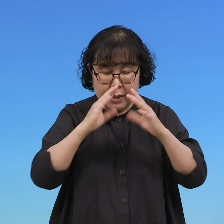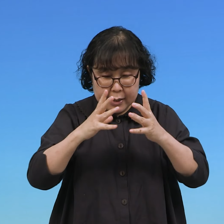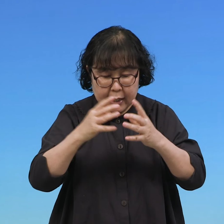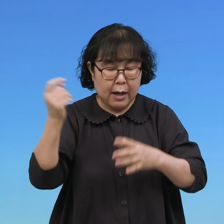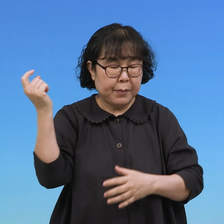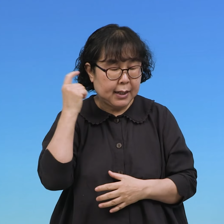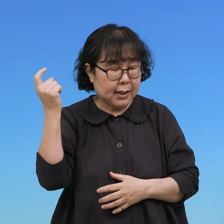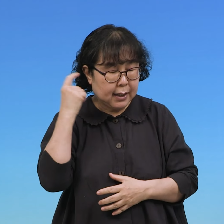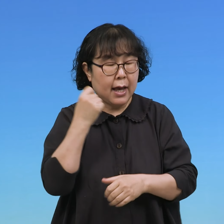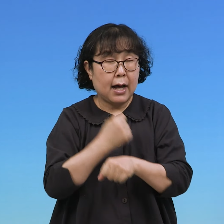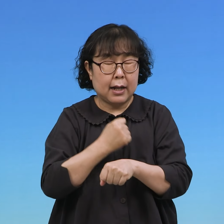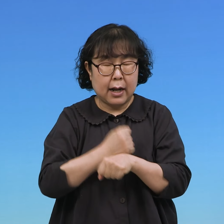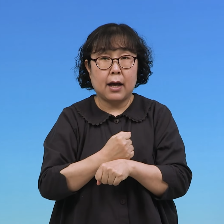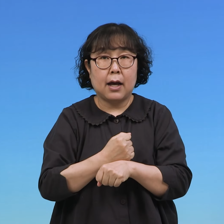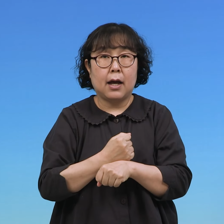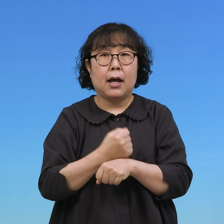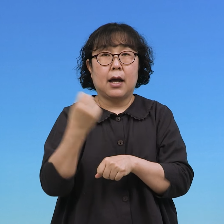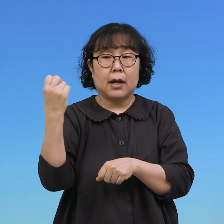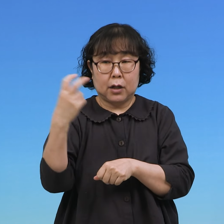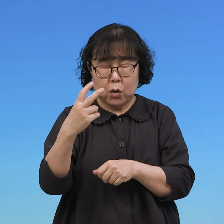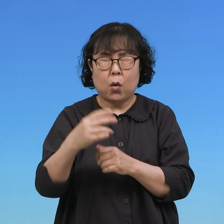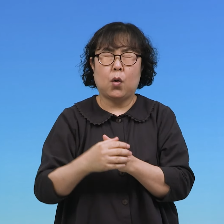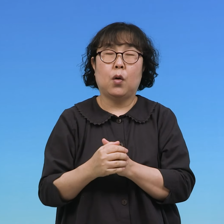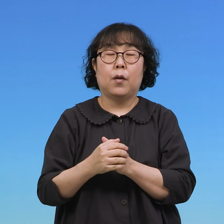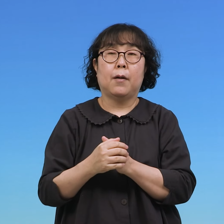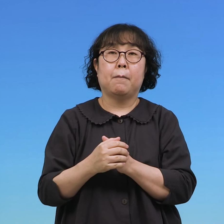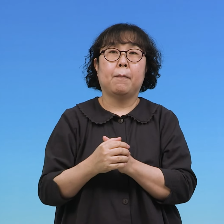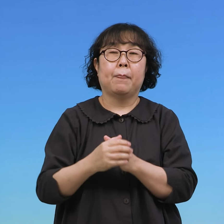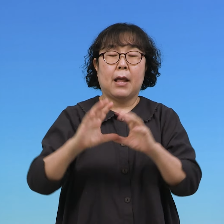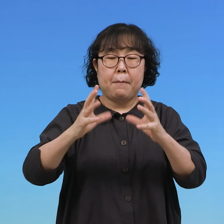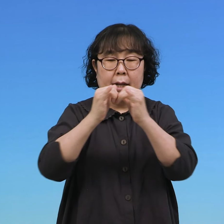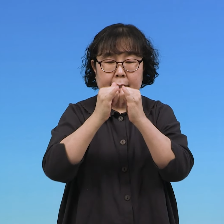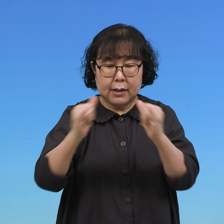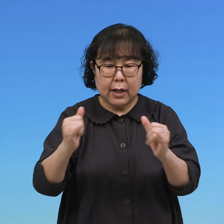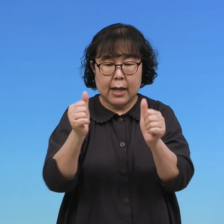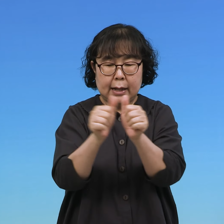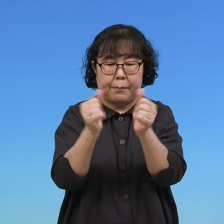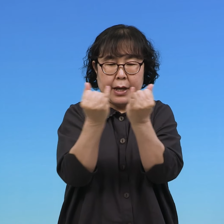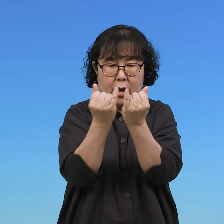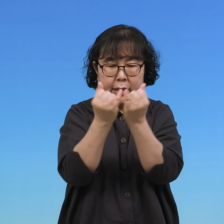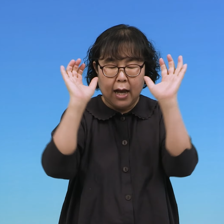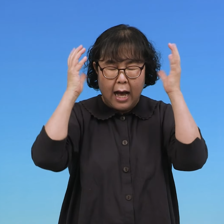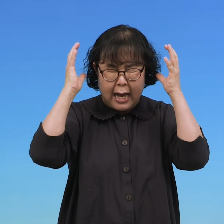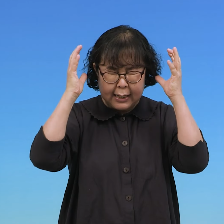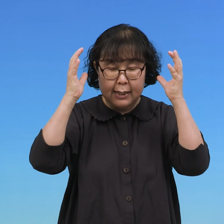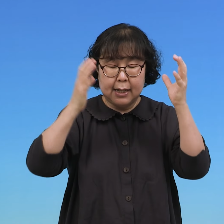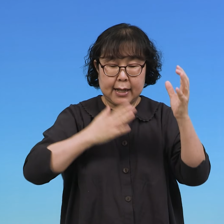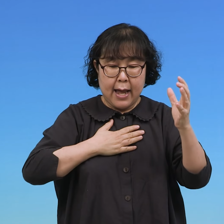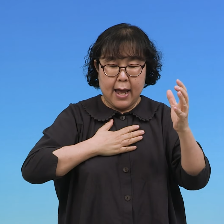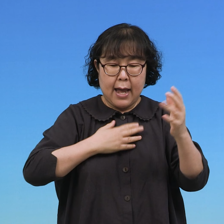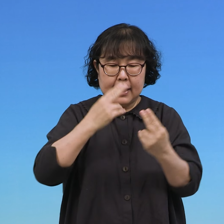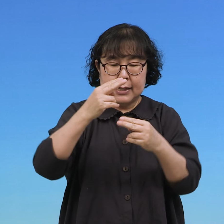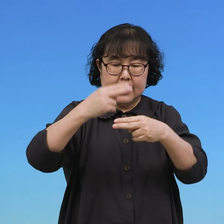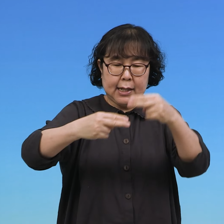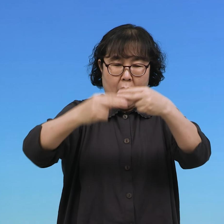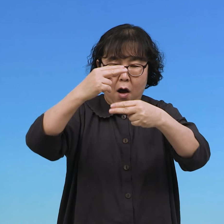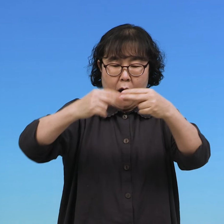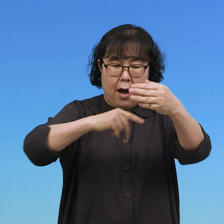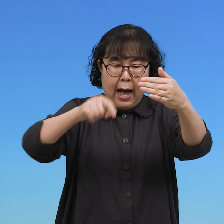이스라엘에게 듣게 할지니 곧, 그 다음 잘 들어보세요. 백성의 남녀와 어린이와 내 성읍 안에